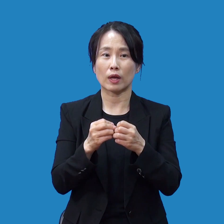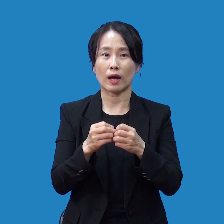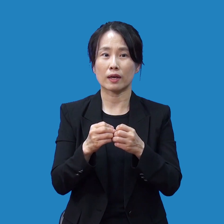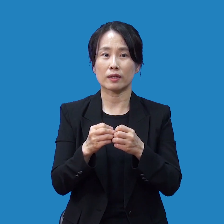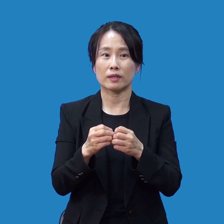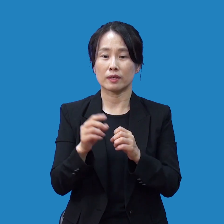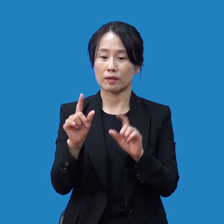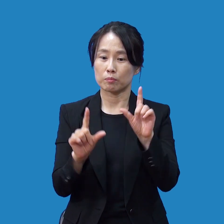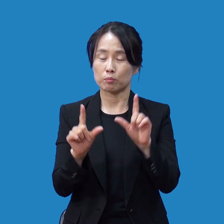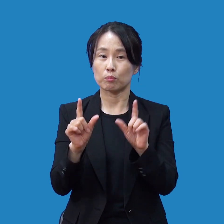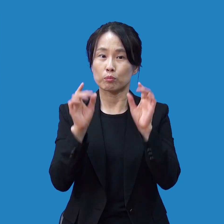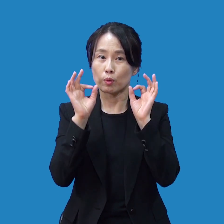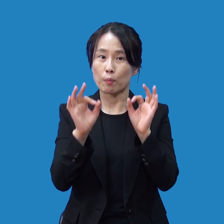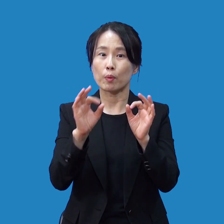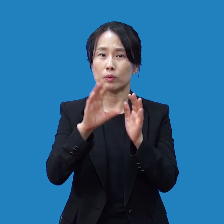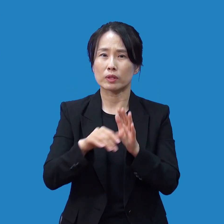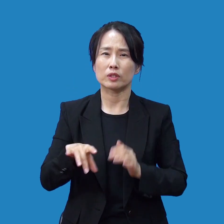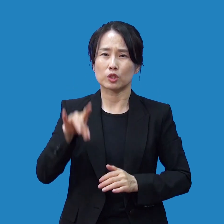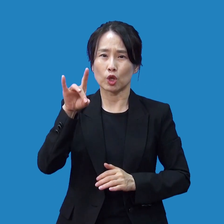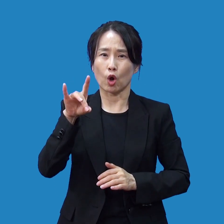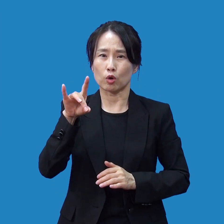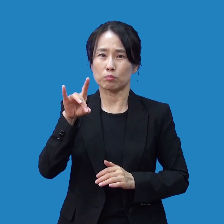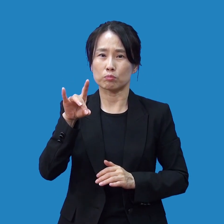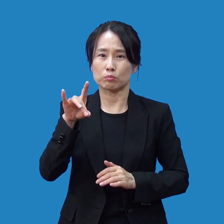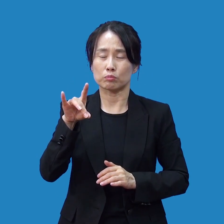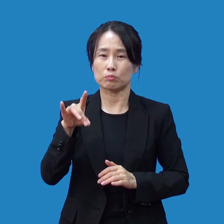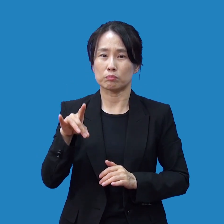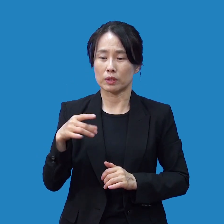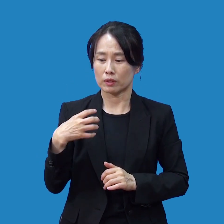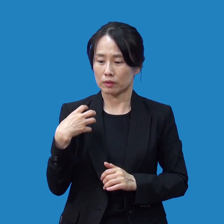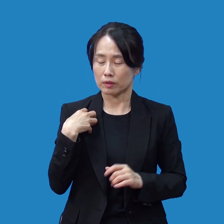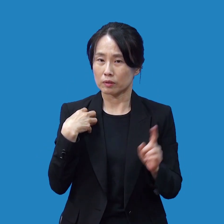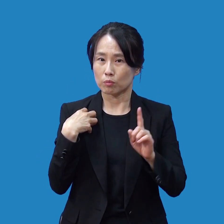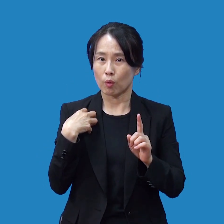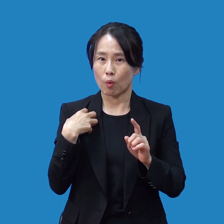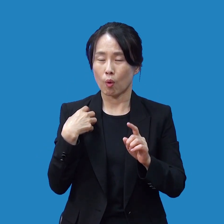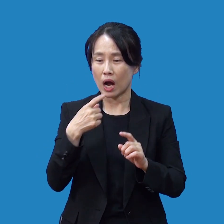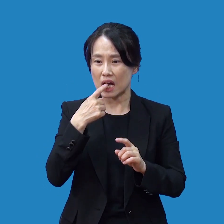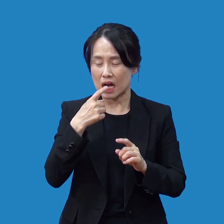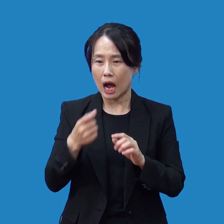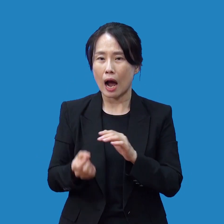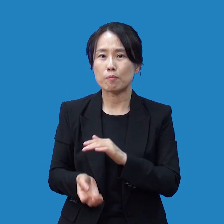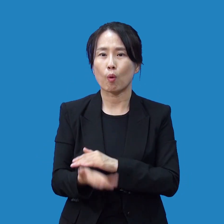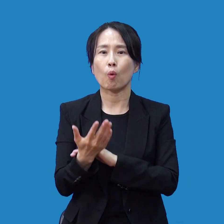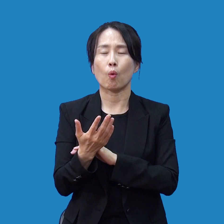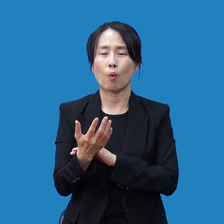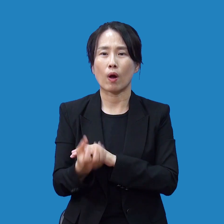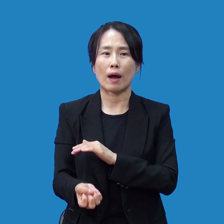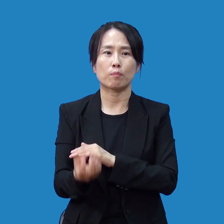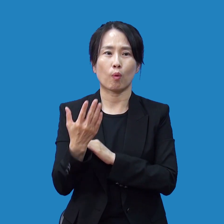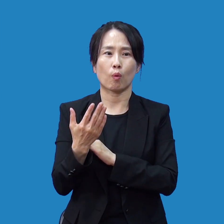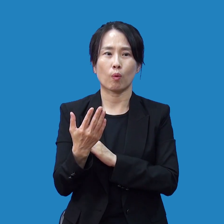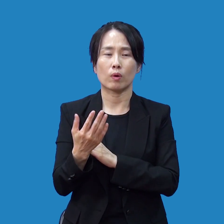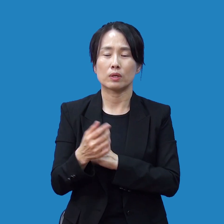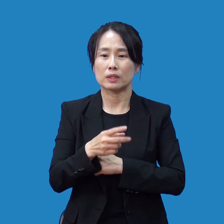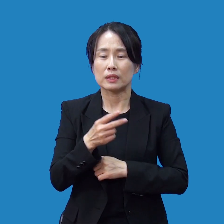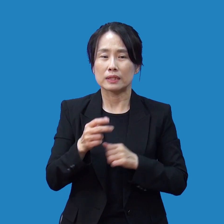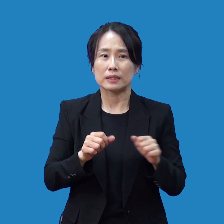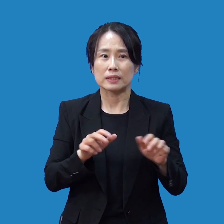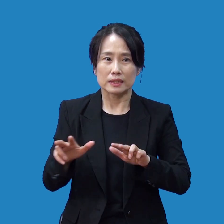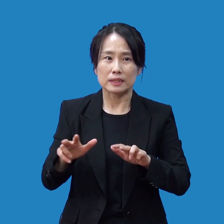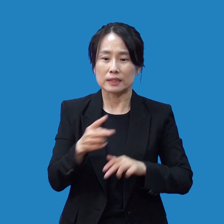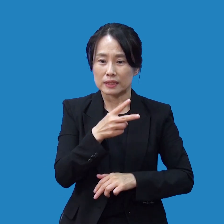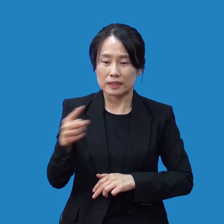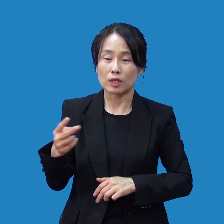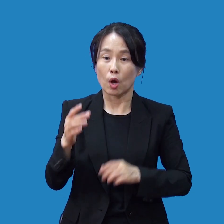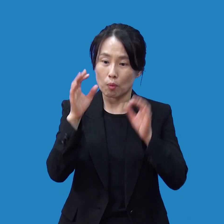우리가 처음으로 해야 될 임무는 항복하는 것, 즉 보고 듣고 받아들이는 것이다.